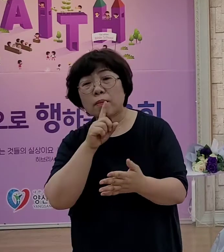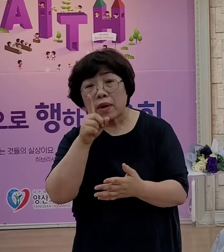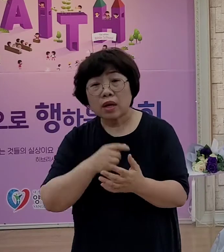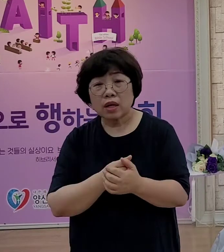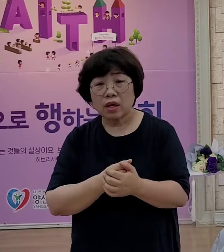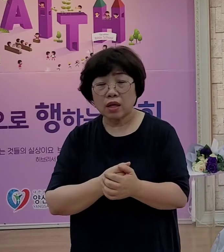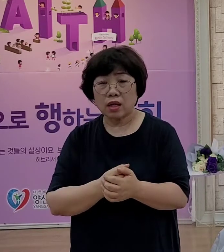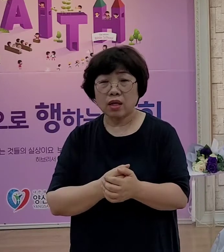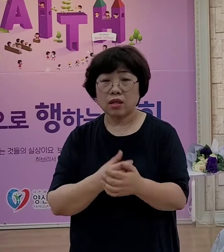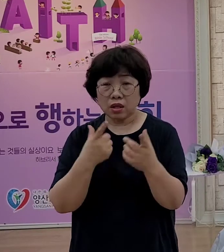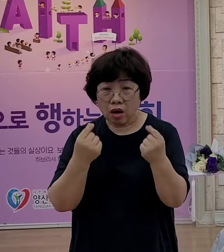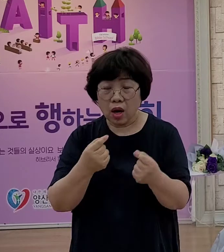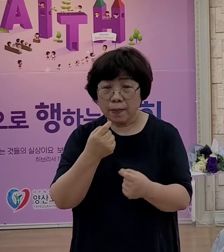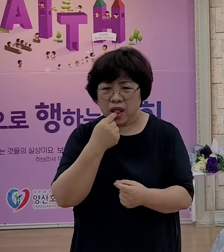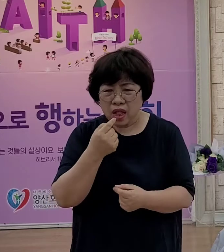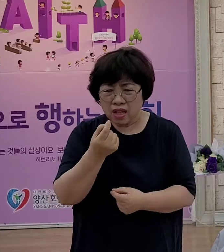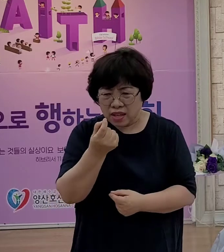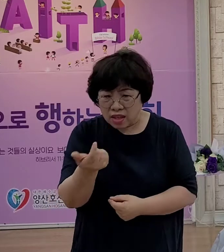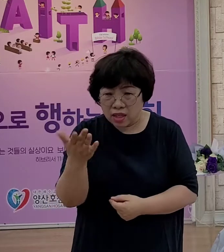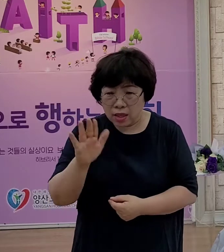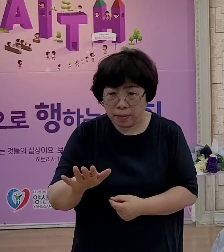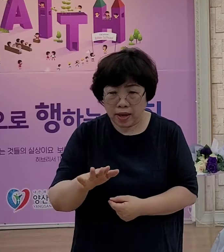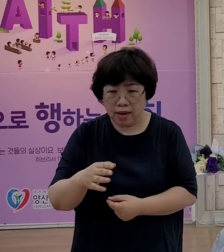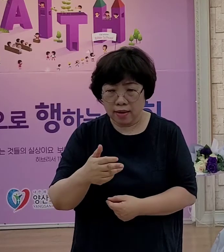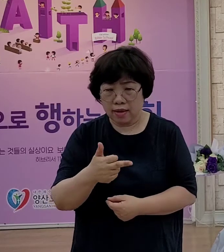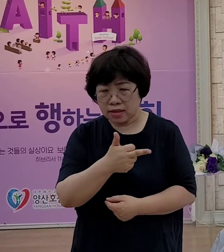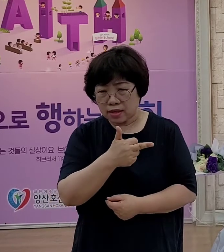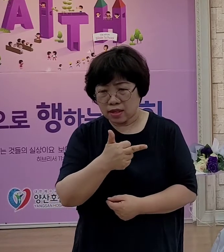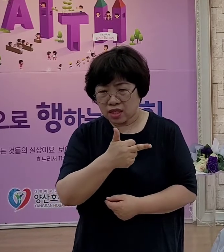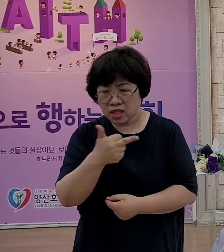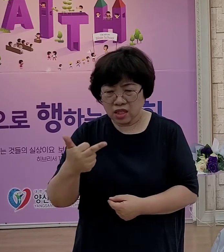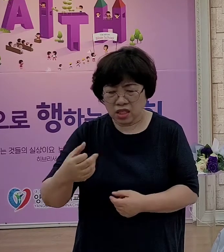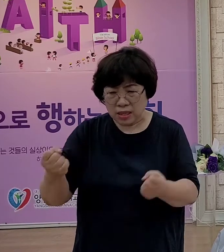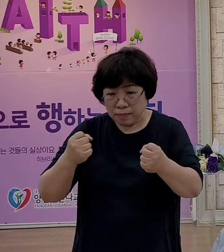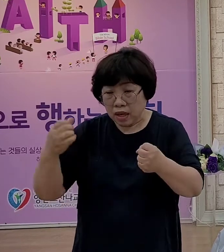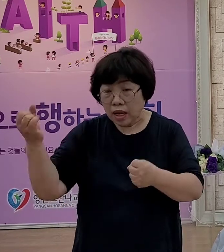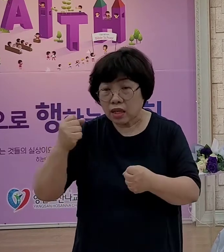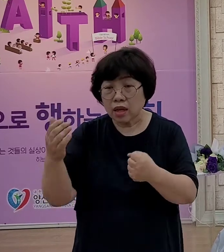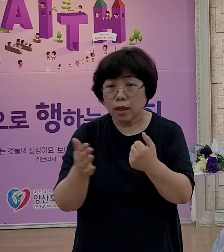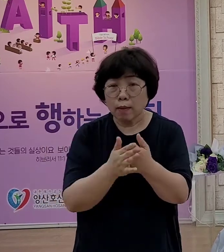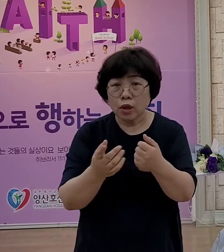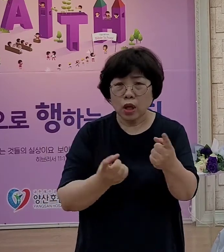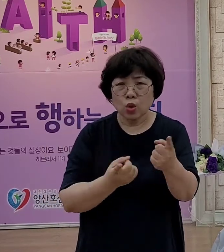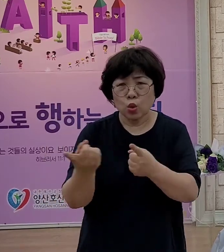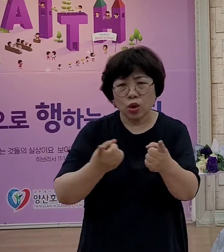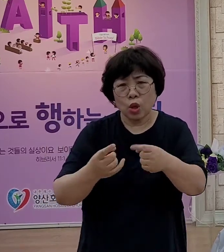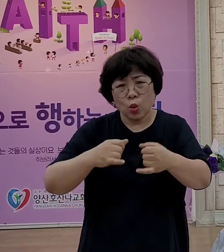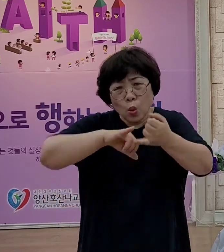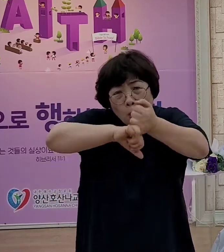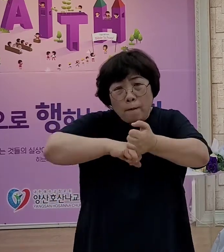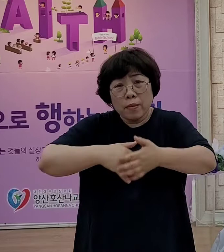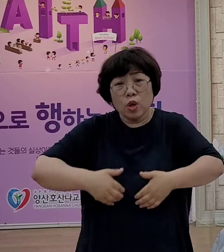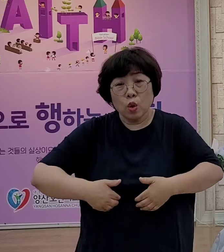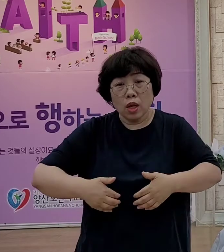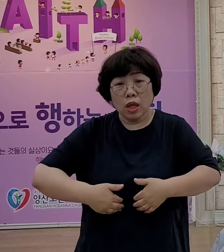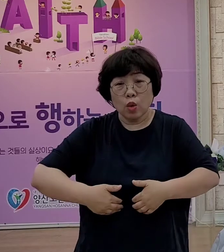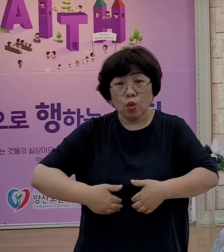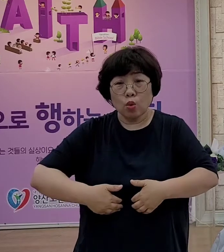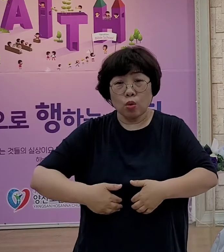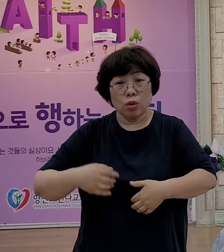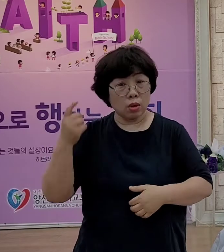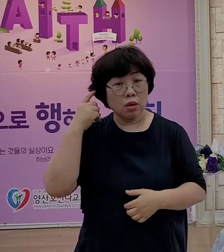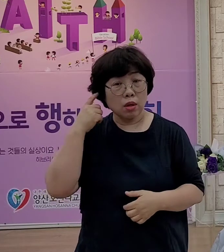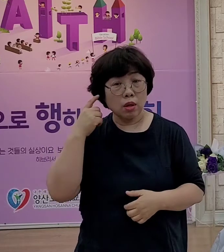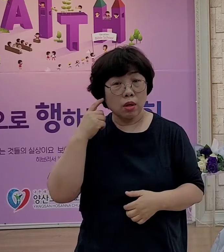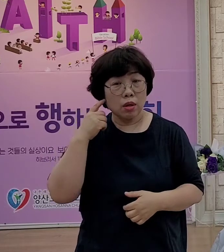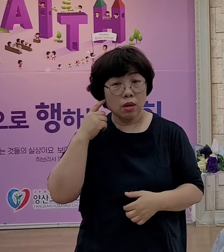작지만 큰 힘이 있기 때문에 통제할 수 있어야 된다라는 것을 지난번 시간에 나누었다면, 오늘은